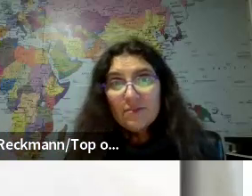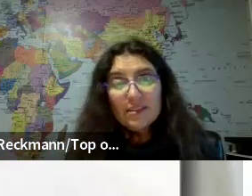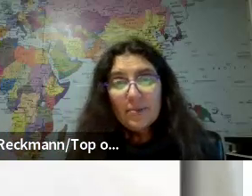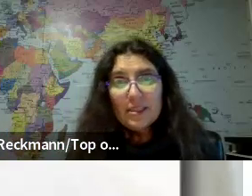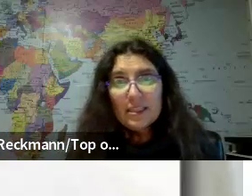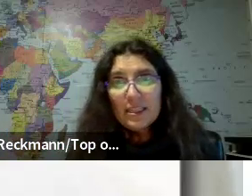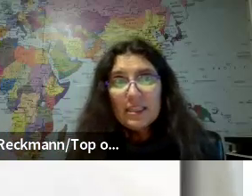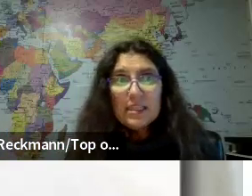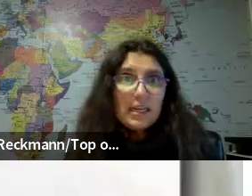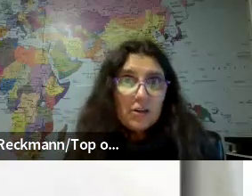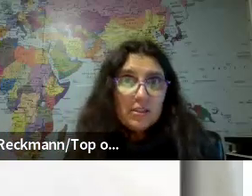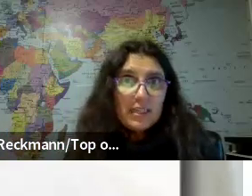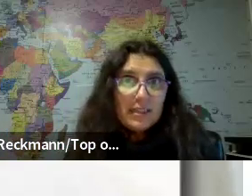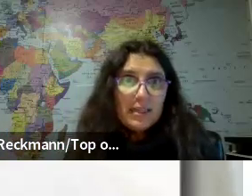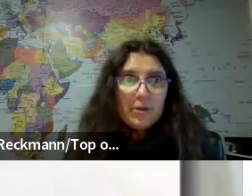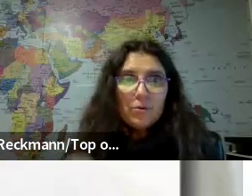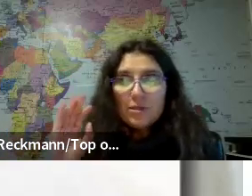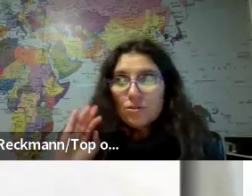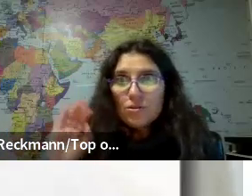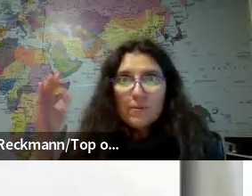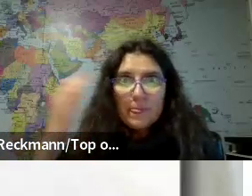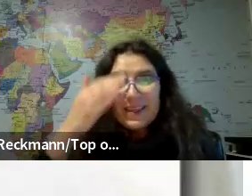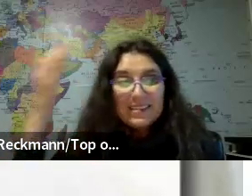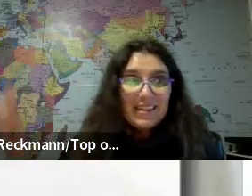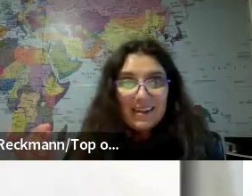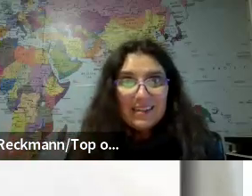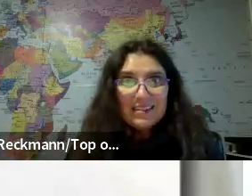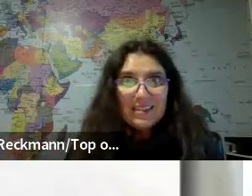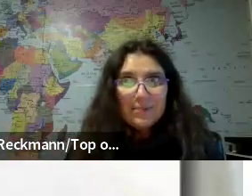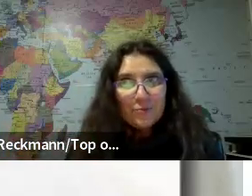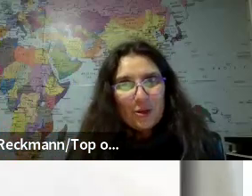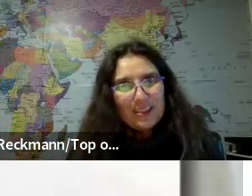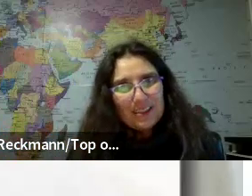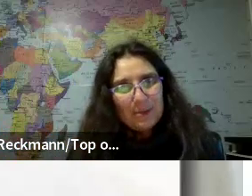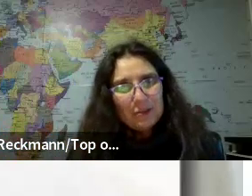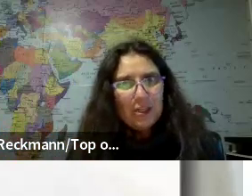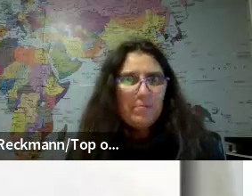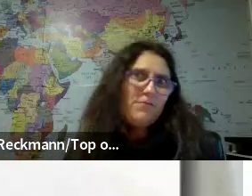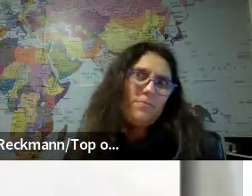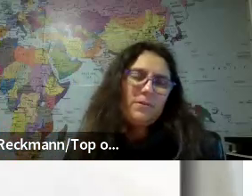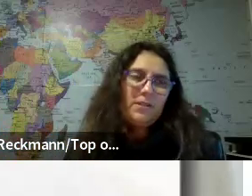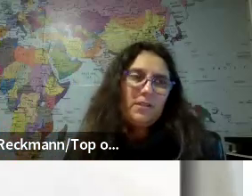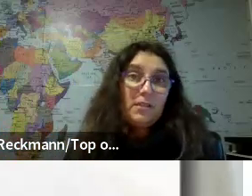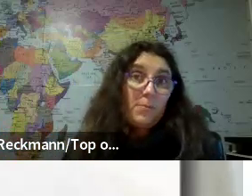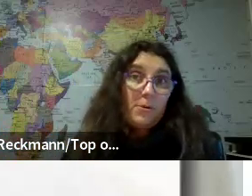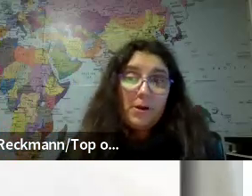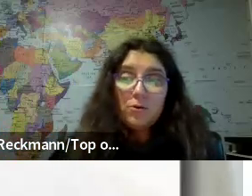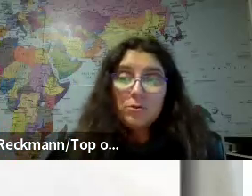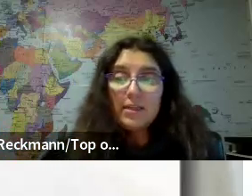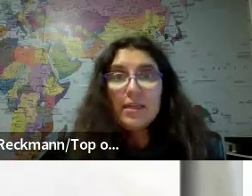desarrollar efectivamente y la contraté, pero cuando yo hice el análisis, no hice este match con el perfil y después me pueden acusar